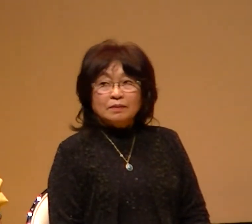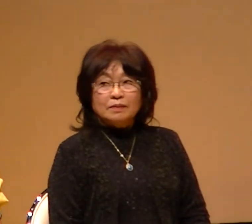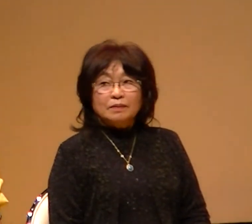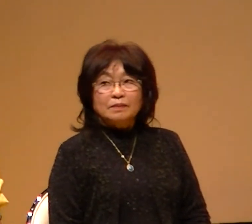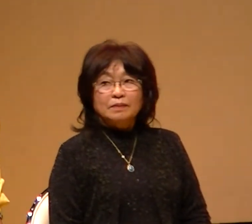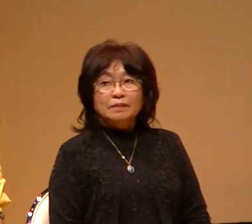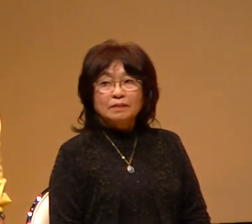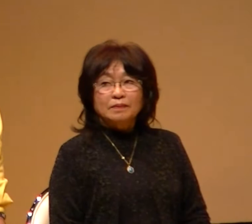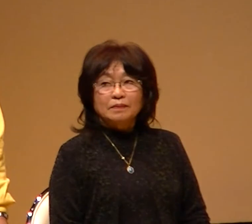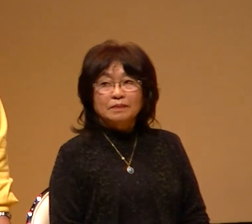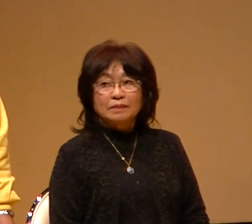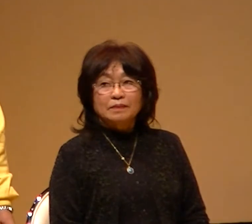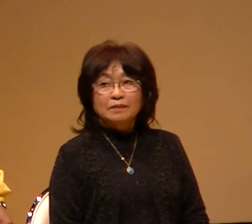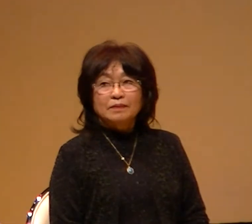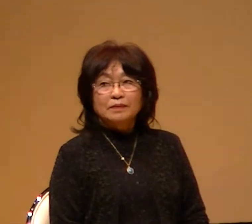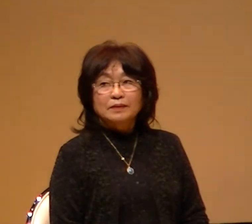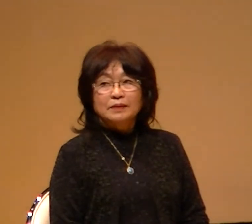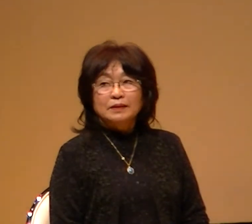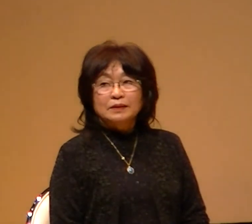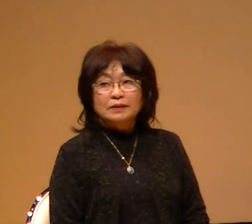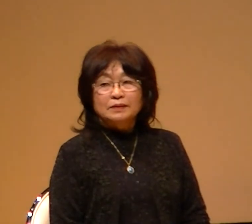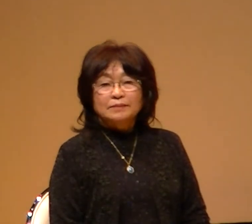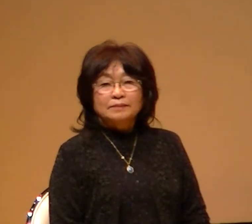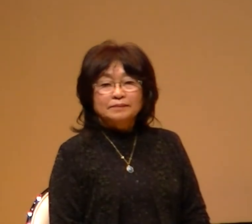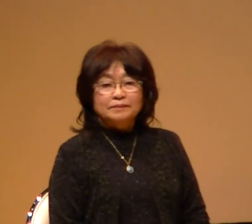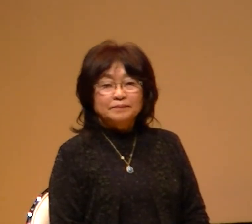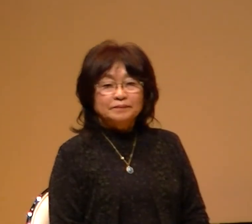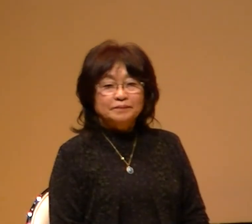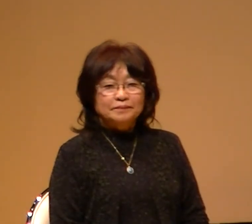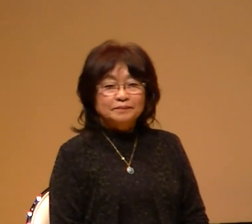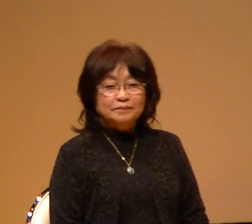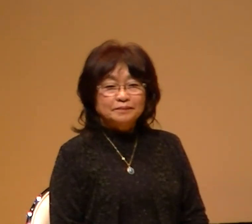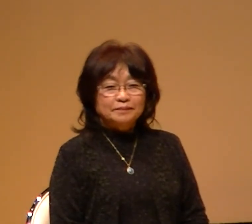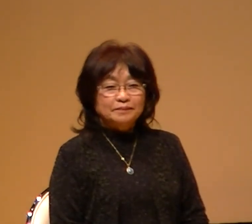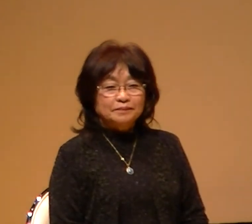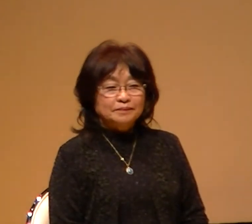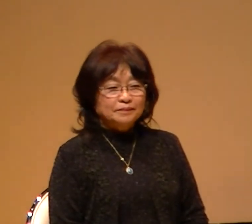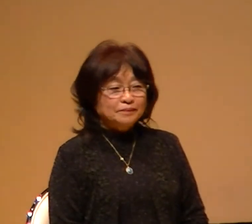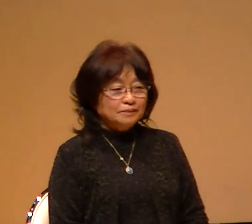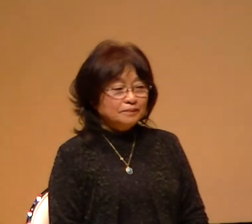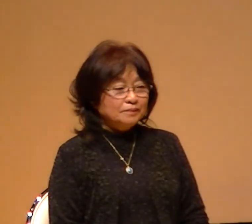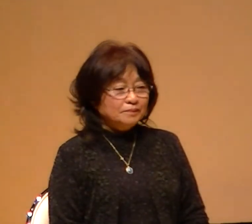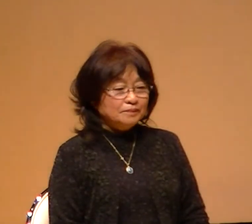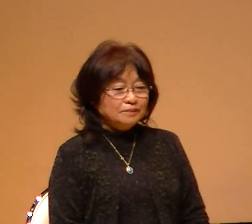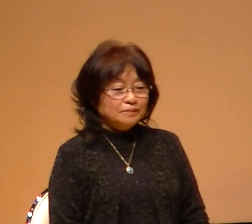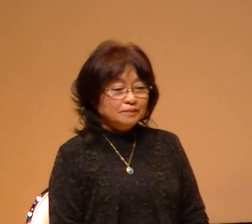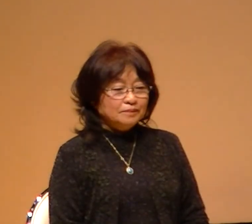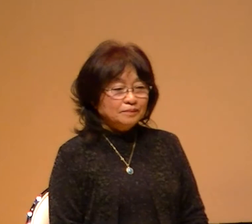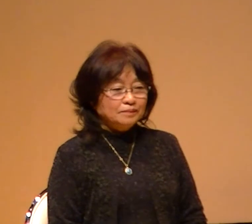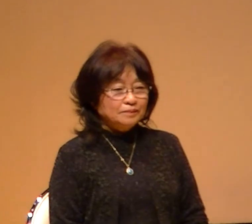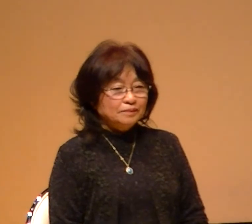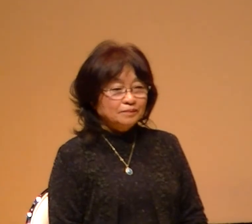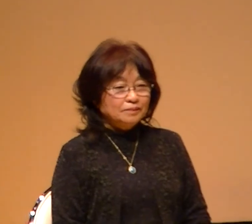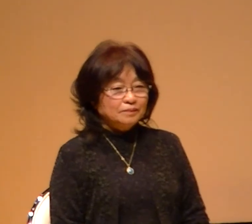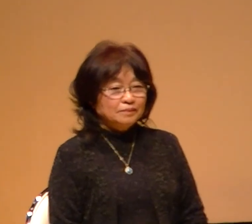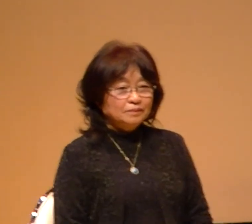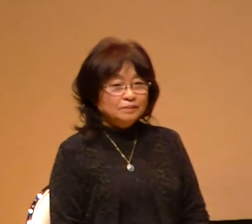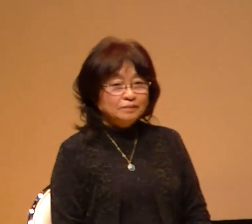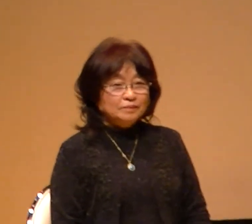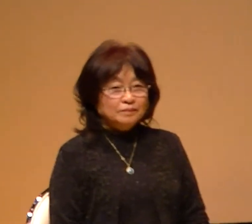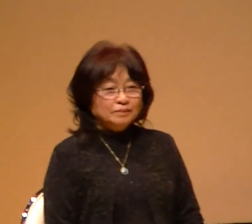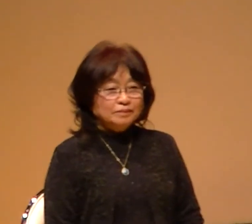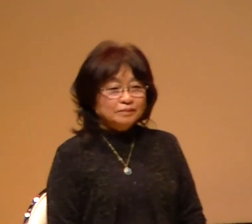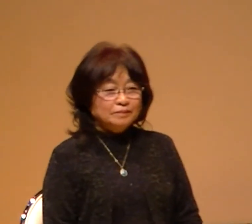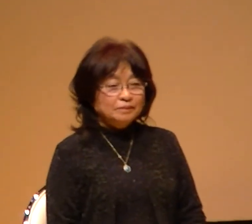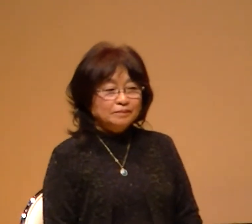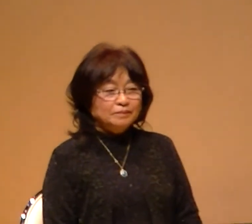聞いてみてください。皆さんは本当に短い時間で申し訳ないんですが、どうぞお名前とどこから来たかというよう